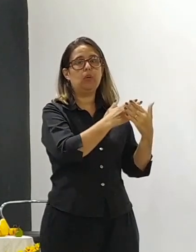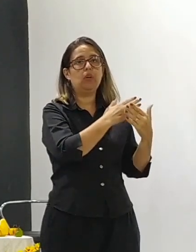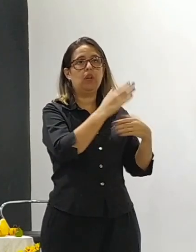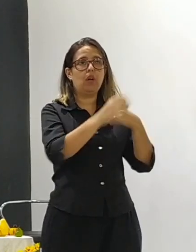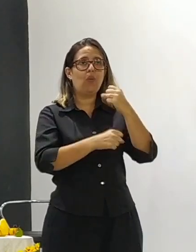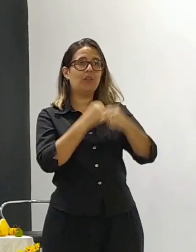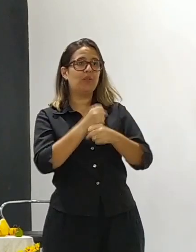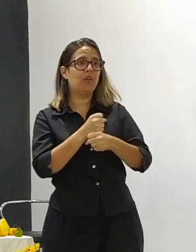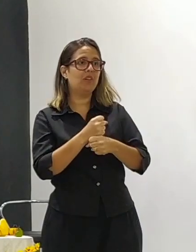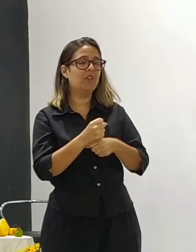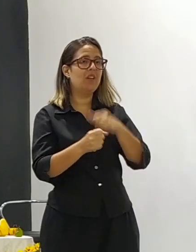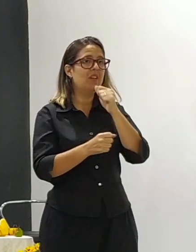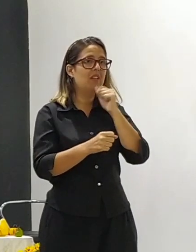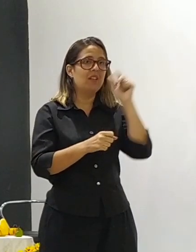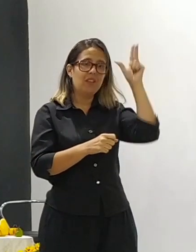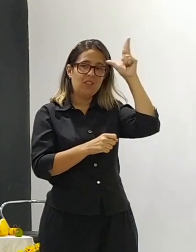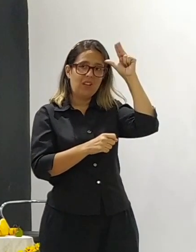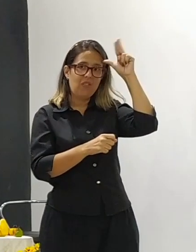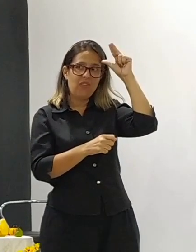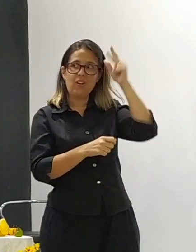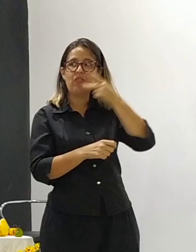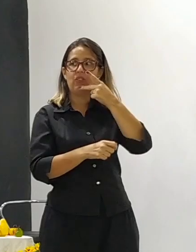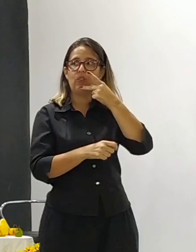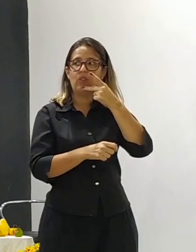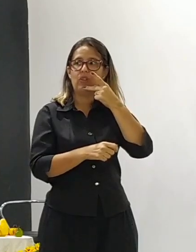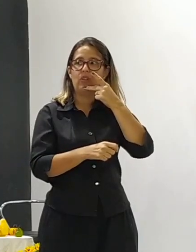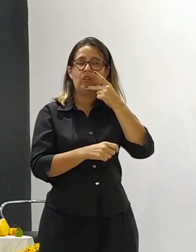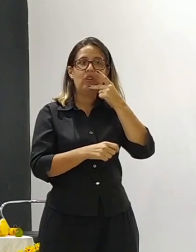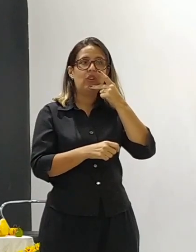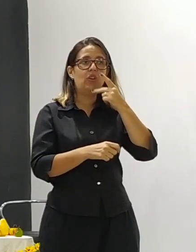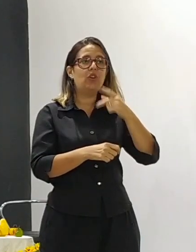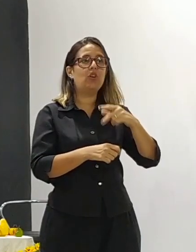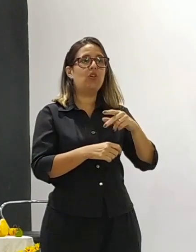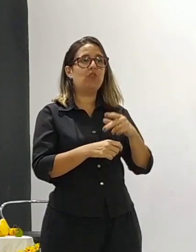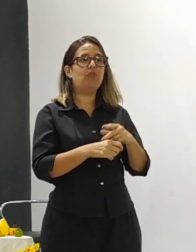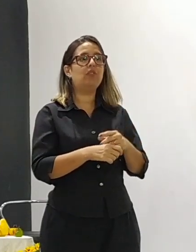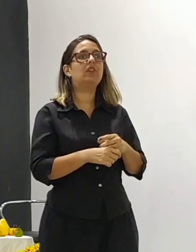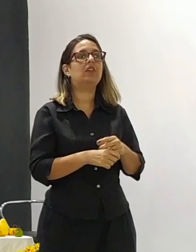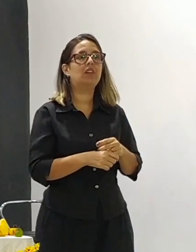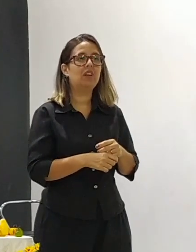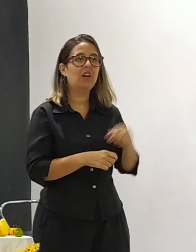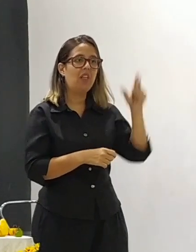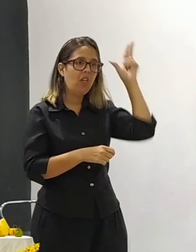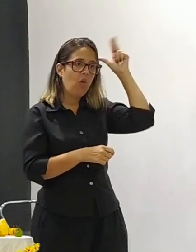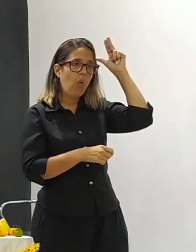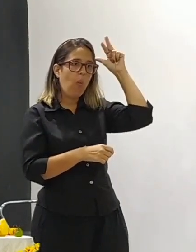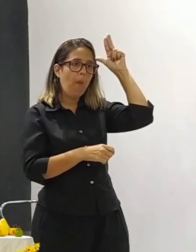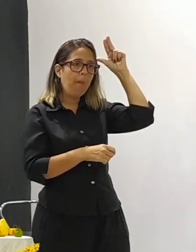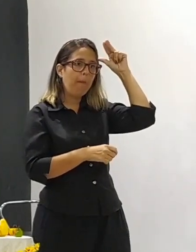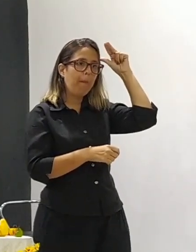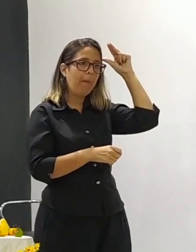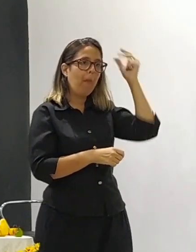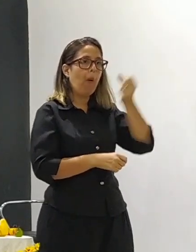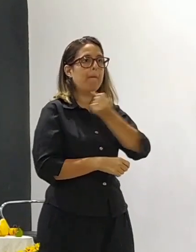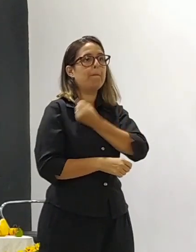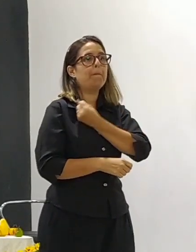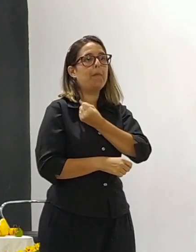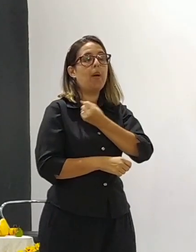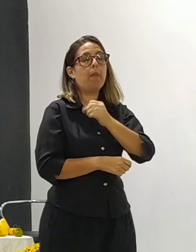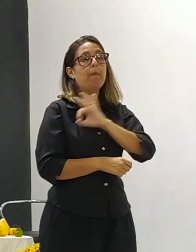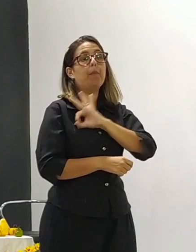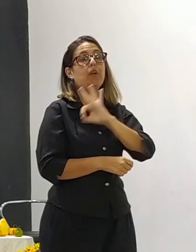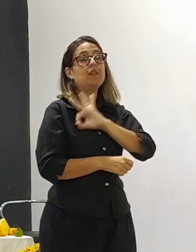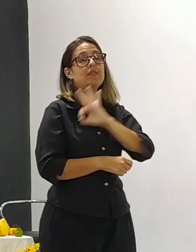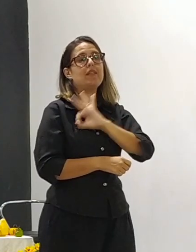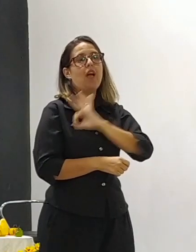vai chegar 2 horas antes do quartel, para montar no cavalo todo dia. Para que no dia que o cara fala assim: você tem que ir